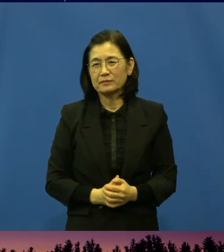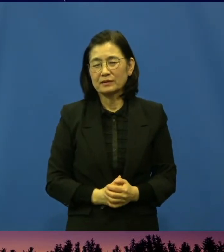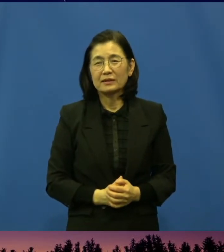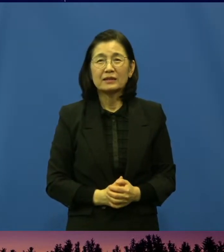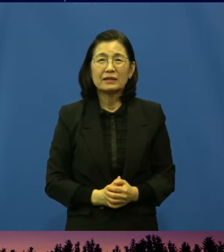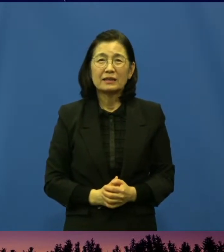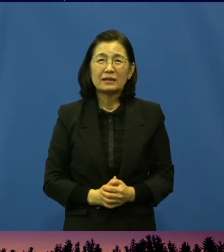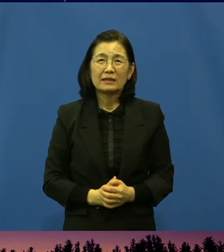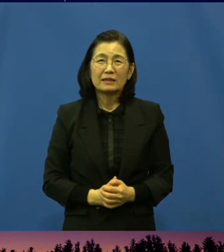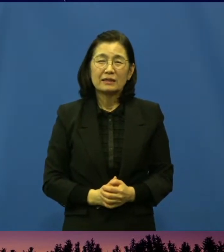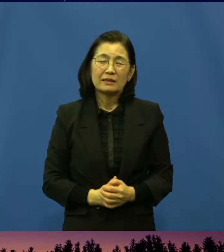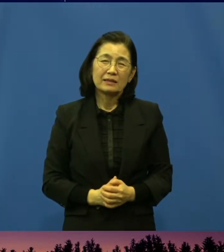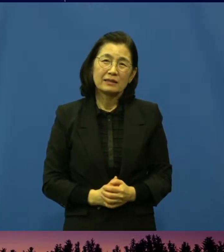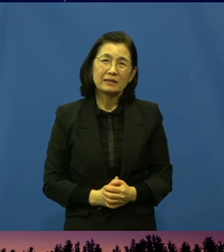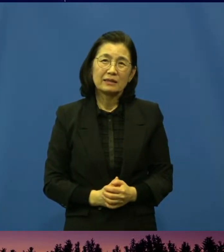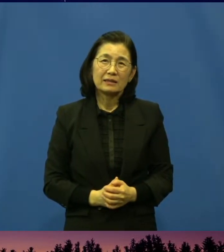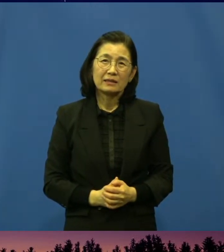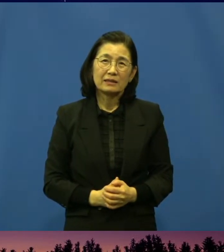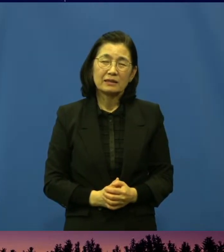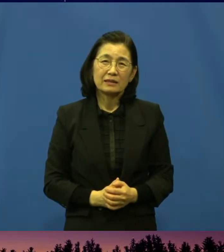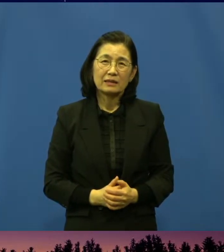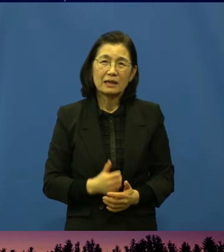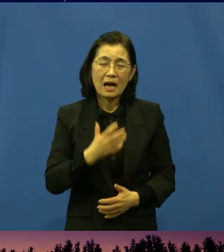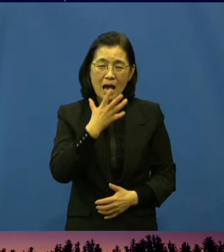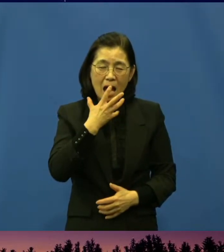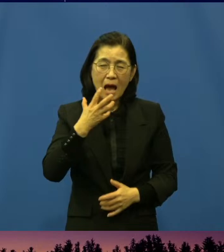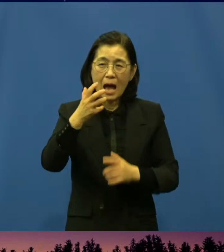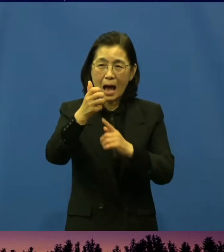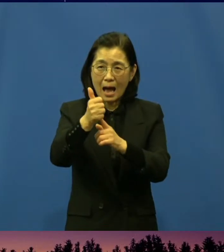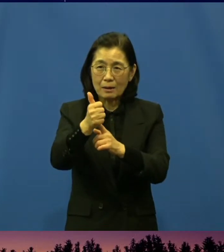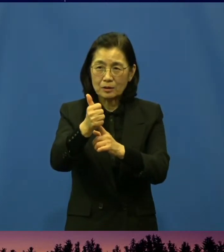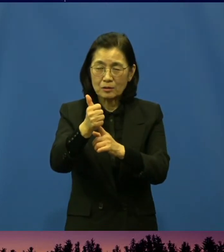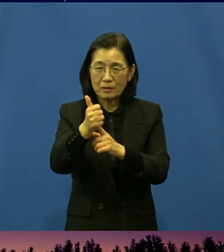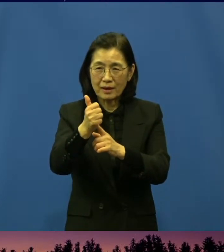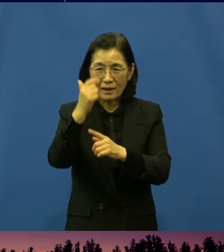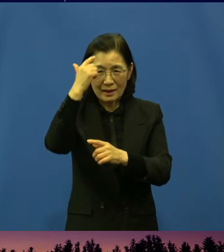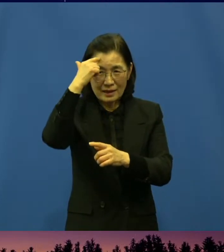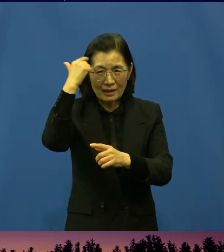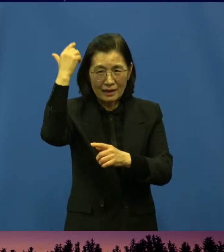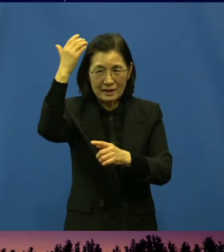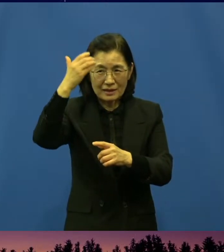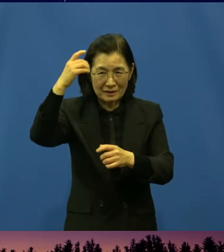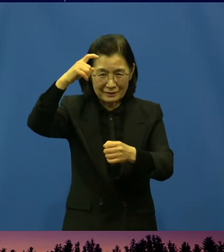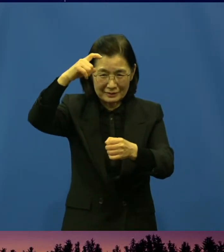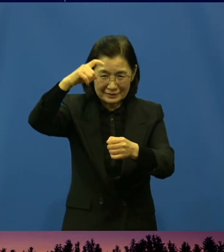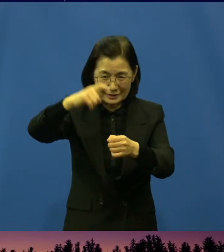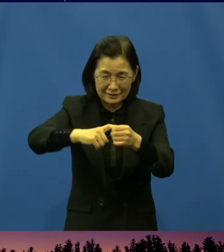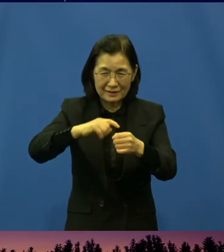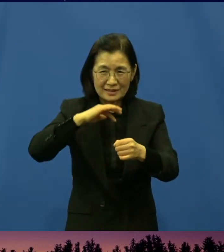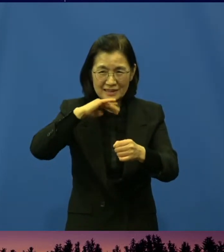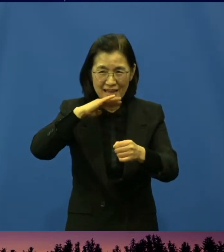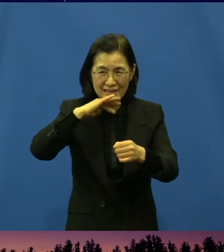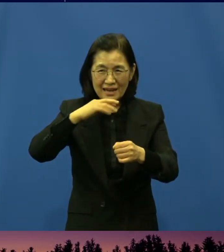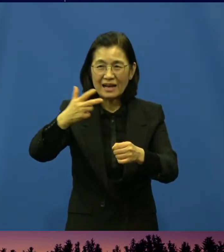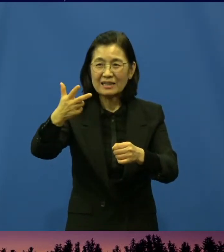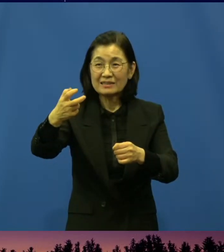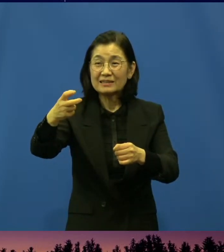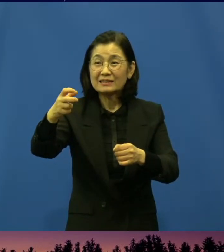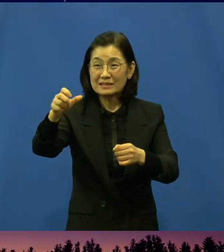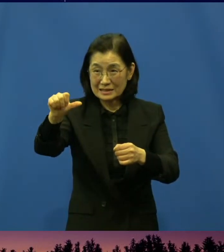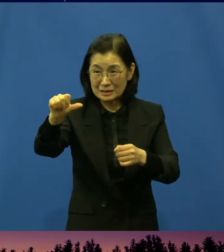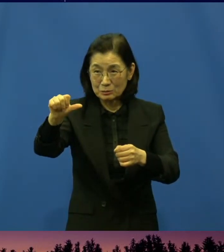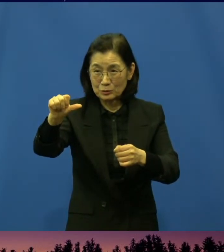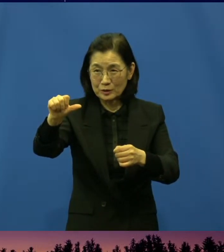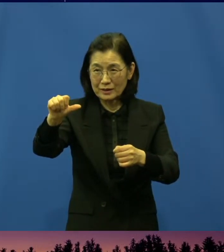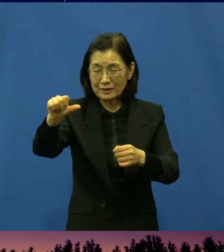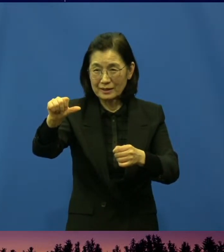그러니까 75세가 아브라함에게는 영적인 나이죠. 영적으로 태어난 나이예요. 시작한 나이예요.